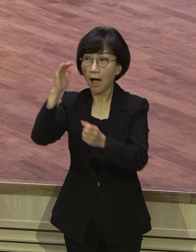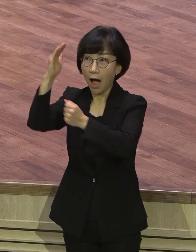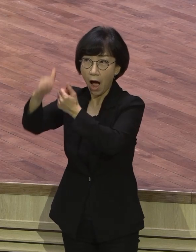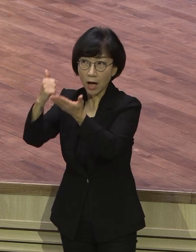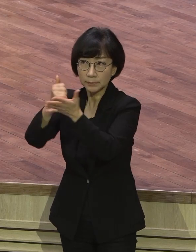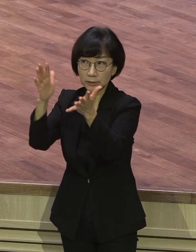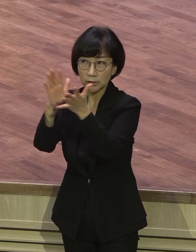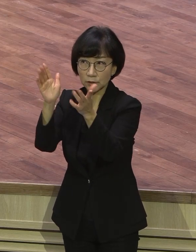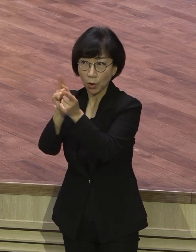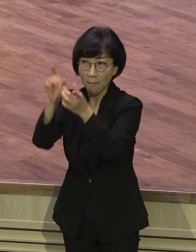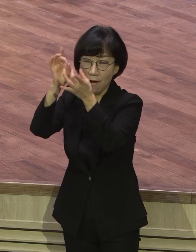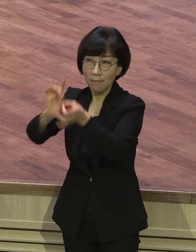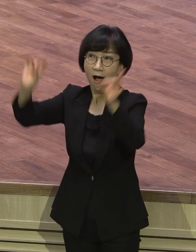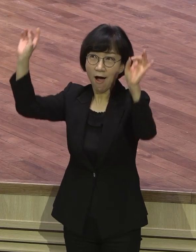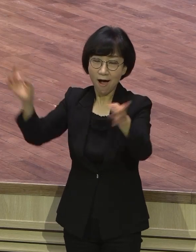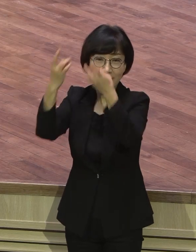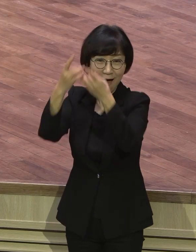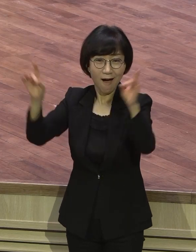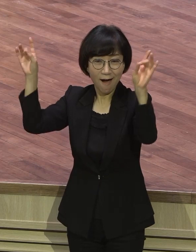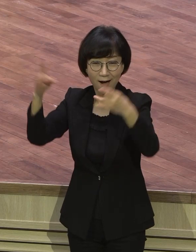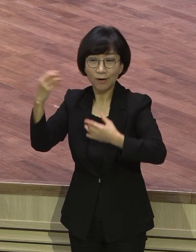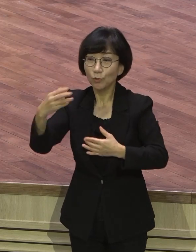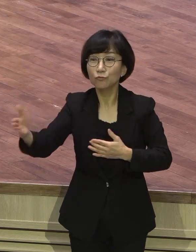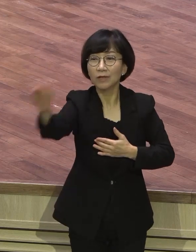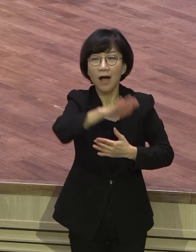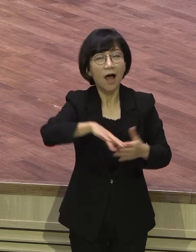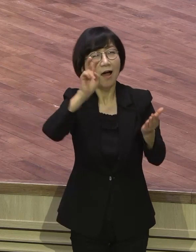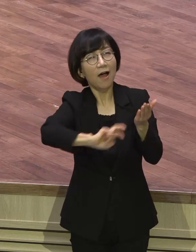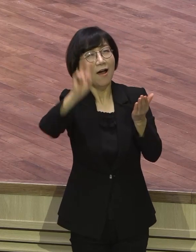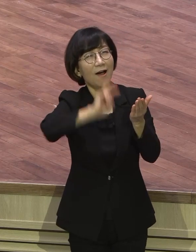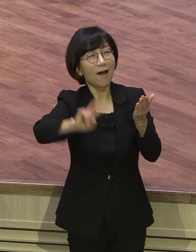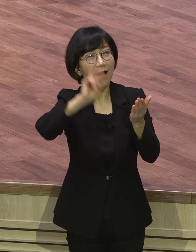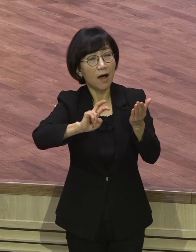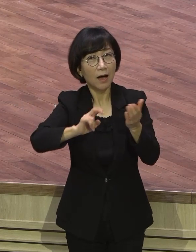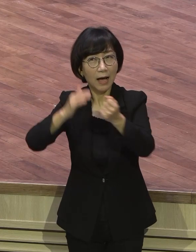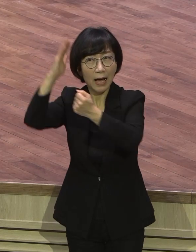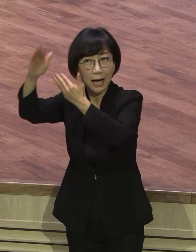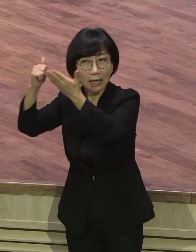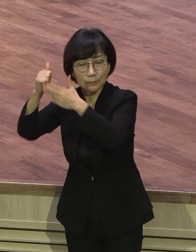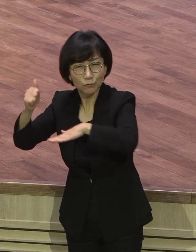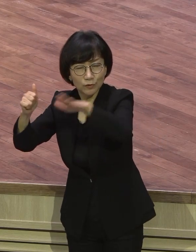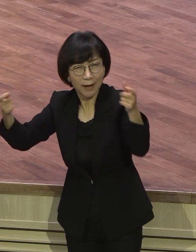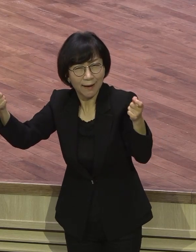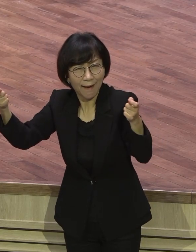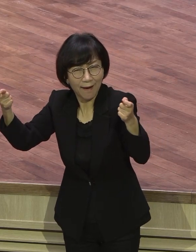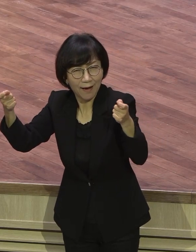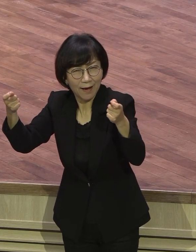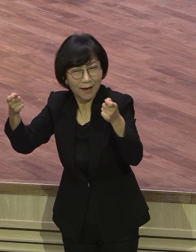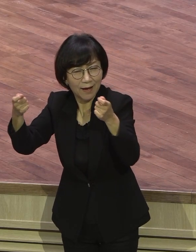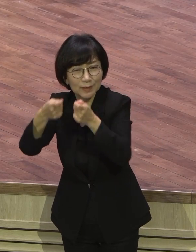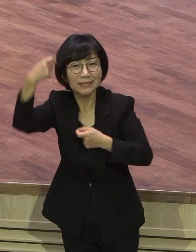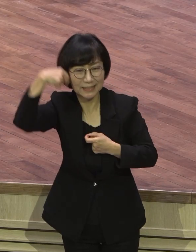우리가 찬양하고 피조물과 창조조와의 이 관계가 얼마나 가깝게 느낀 찬양인지 몰라요.